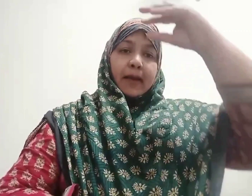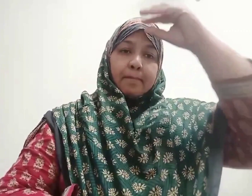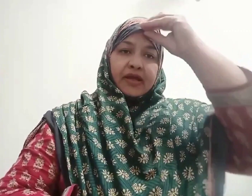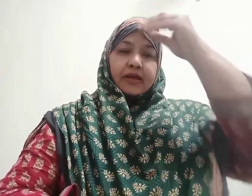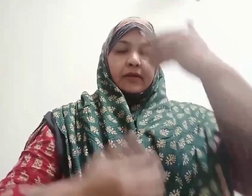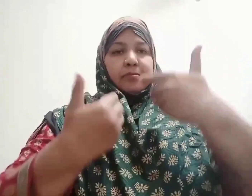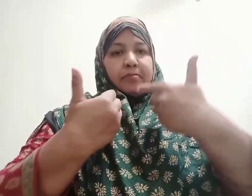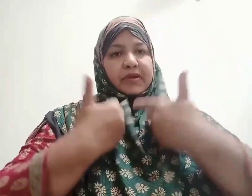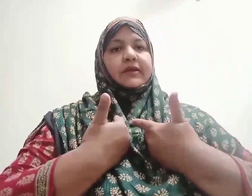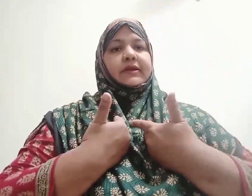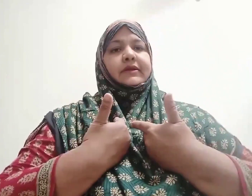एक माँ हूँ,